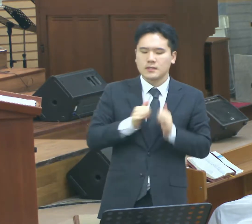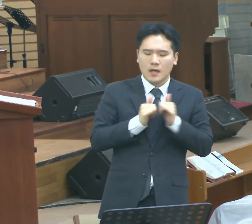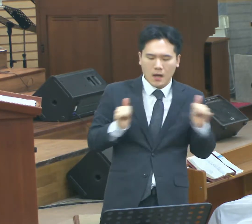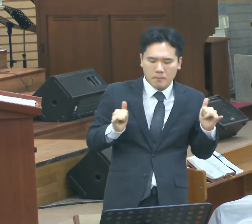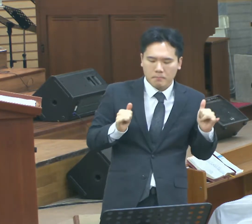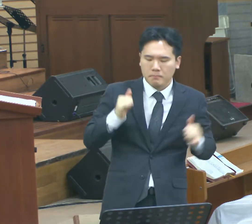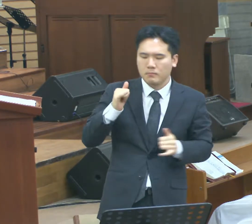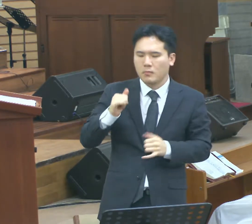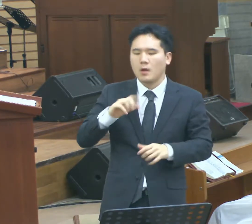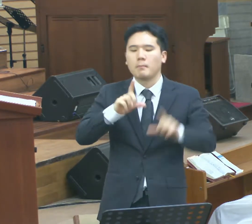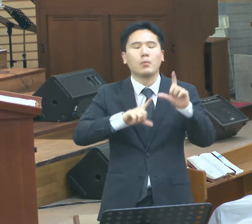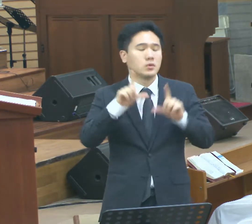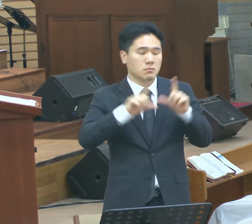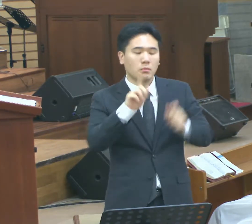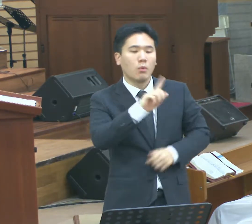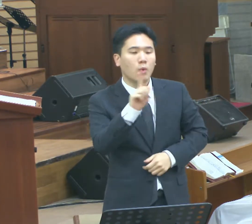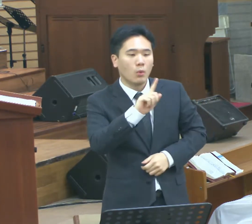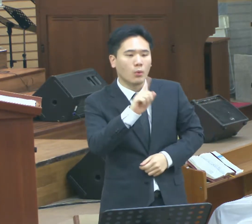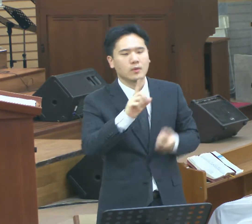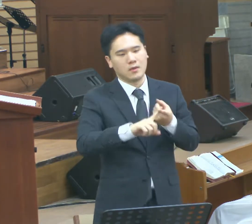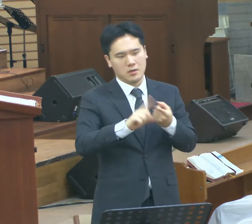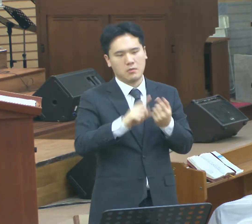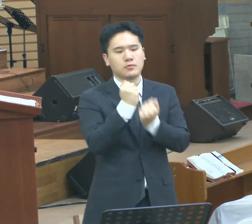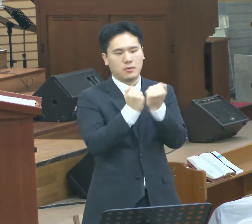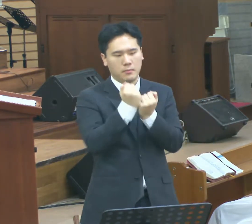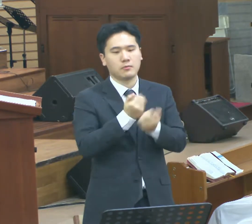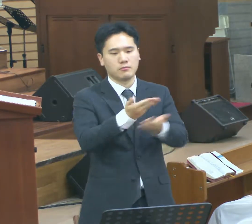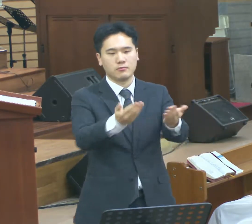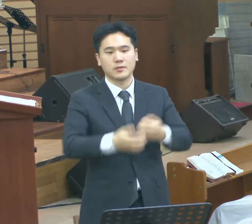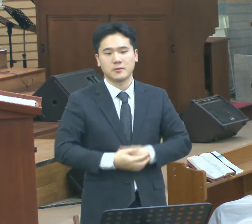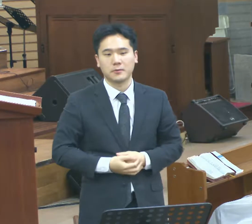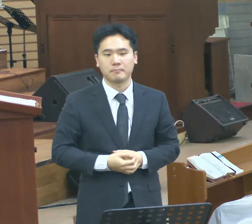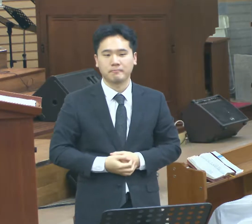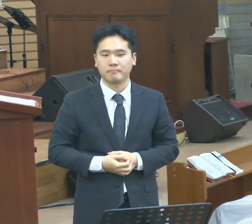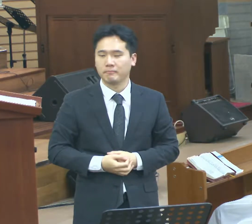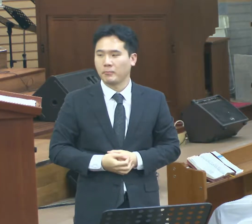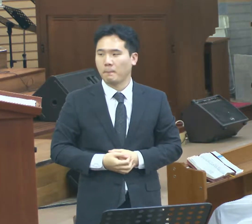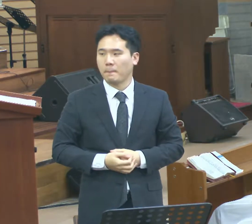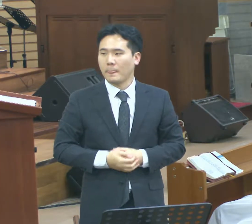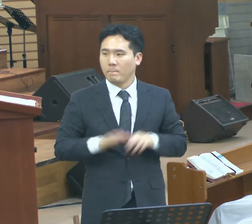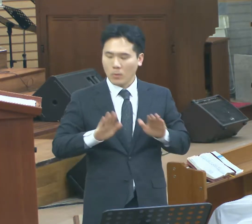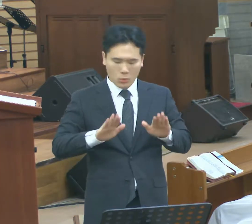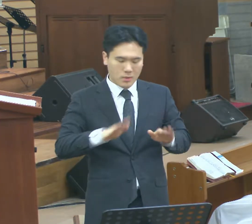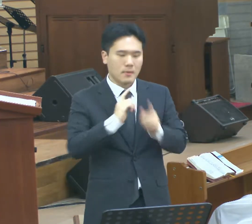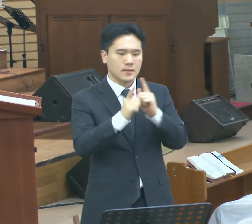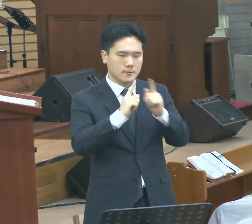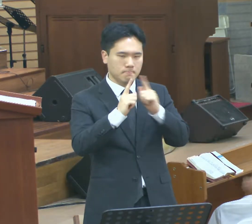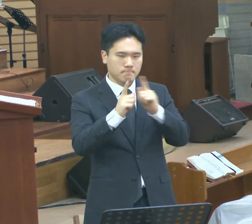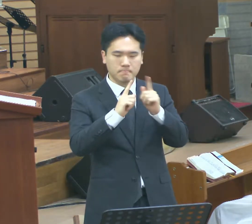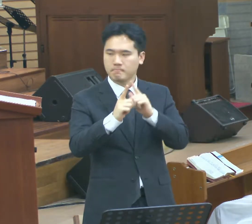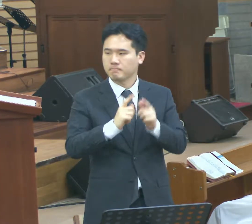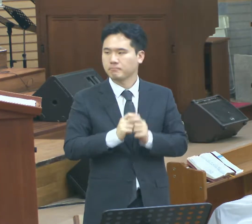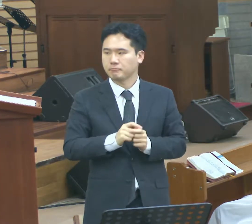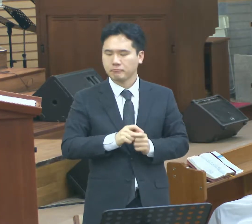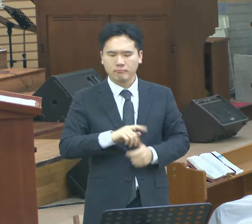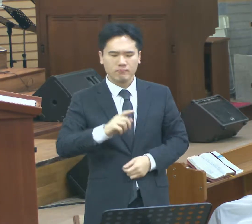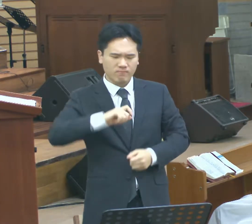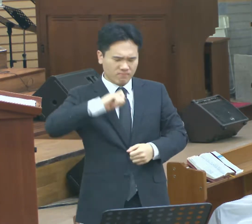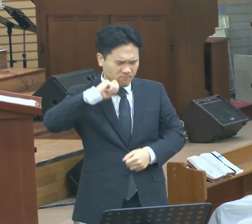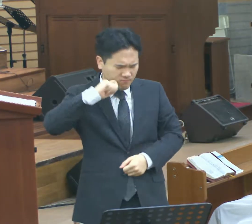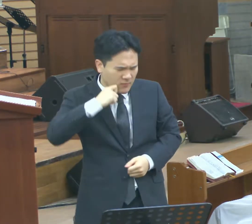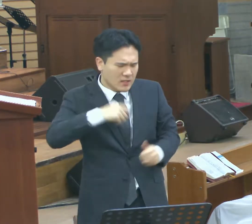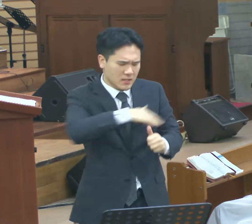시로 알려져 있습니다. 오늘 읽은 96편, 어려운 상황에 놓여 있지만 노래를 불러야